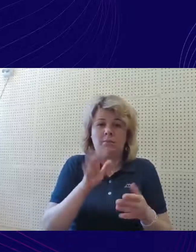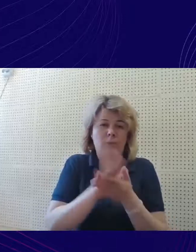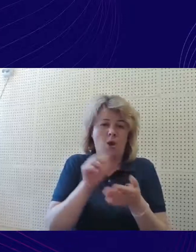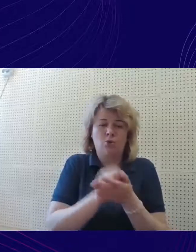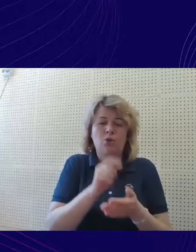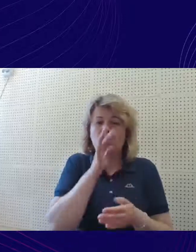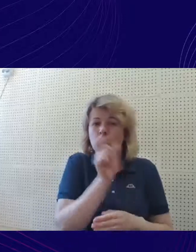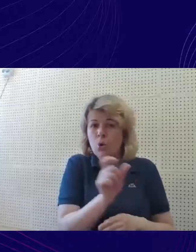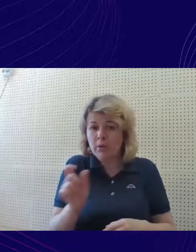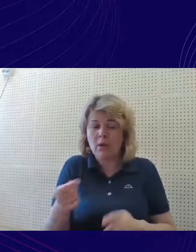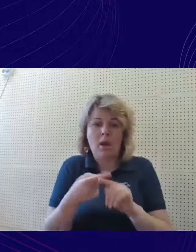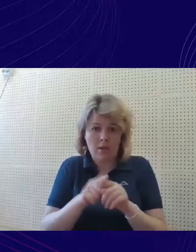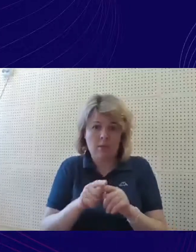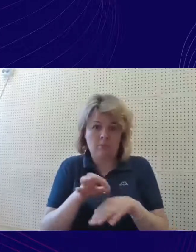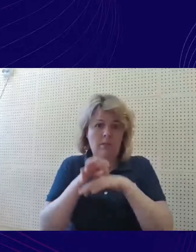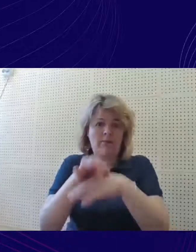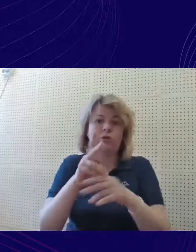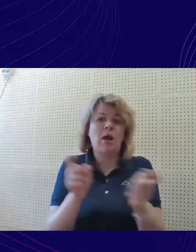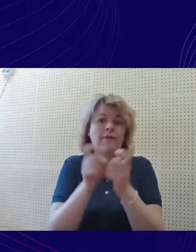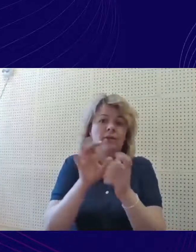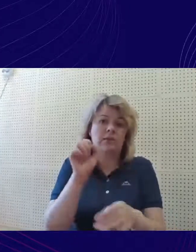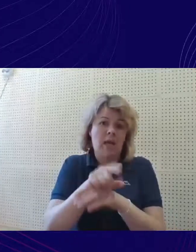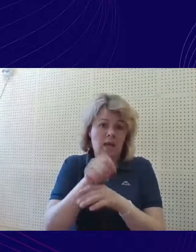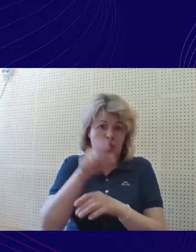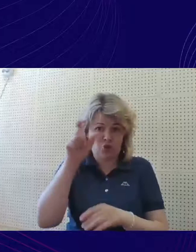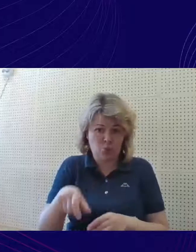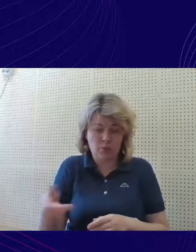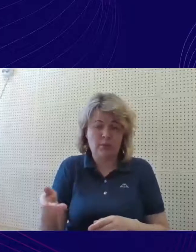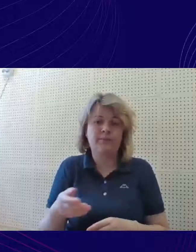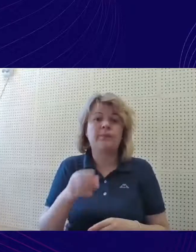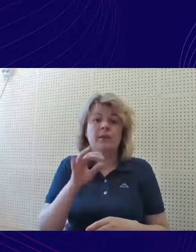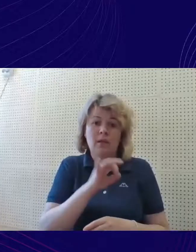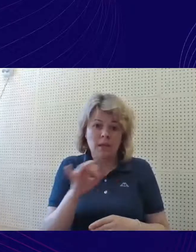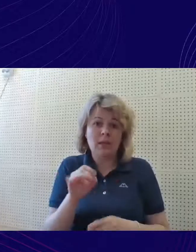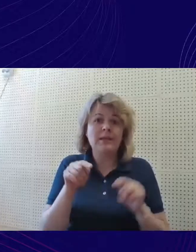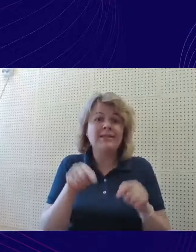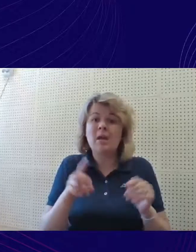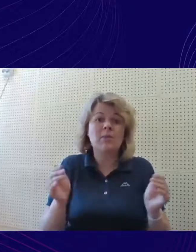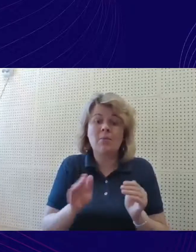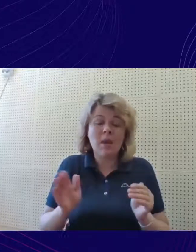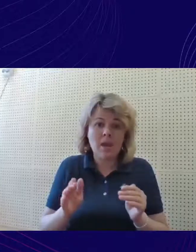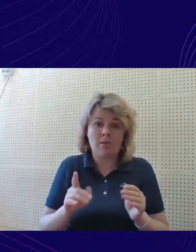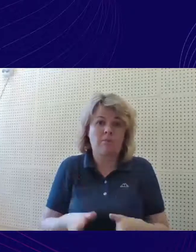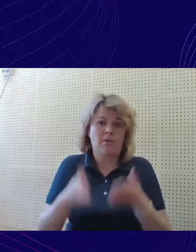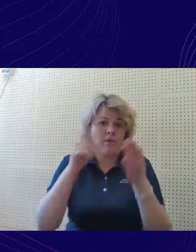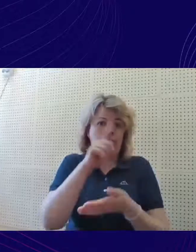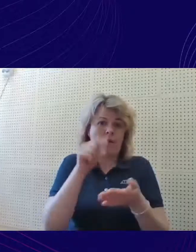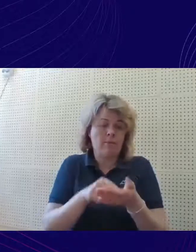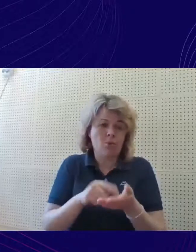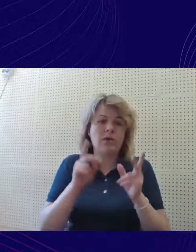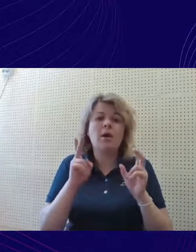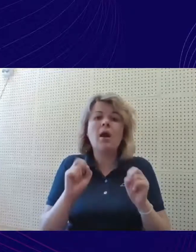менее, когда стоит вопрос, как найти компромисс, что